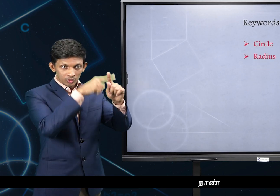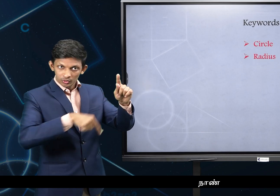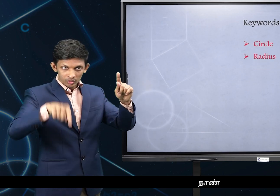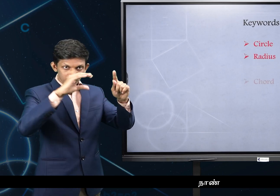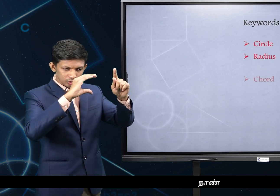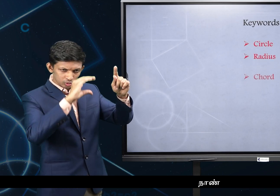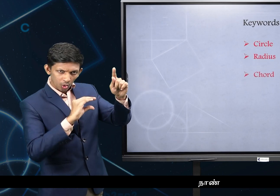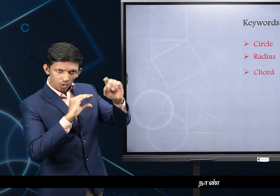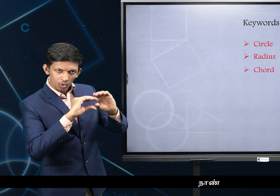நாண்,